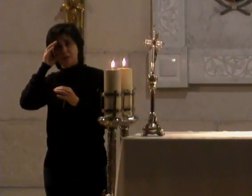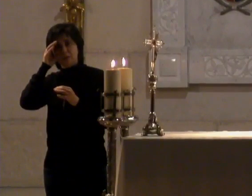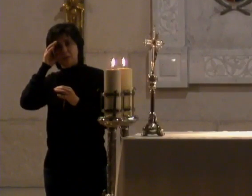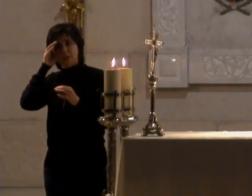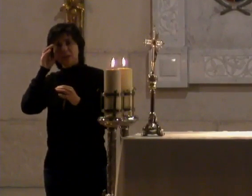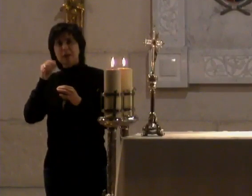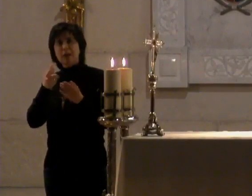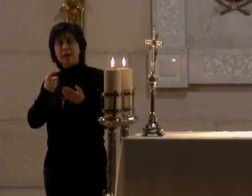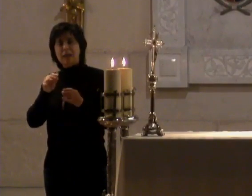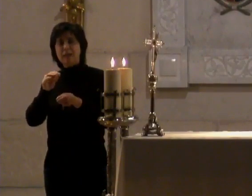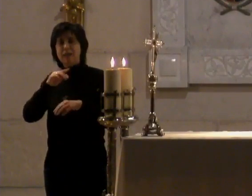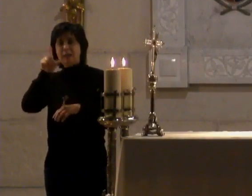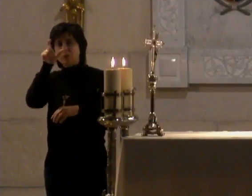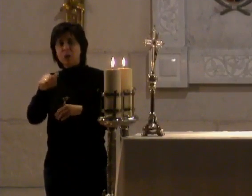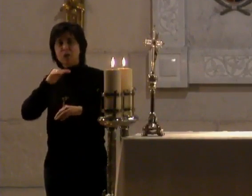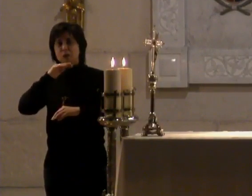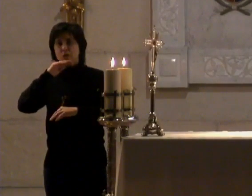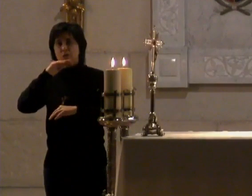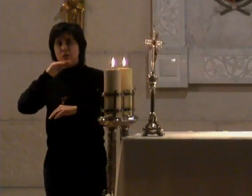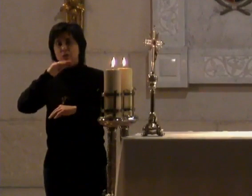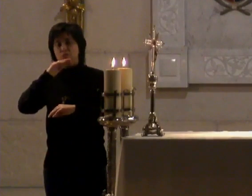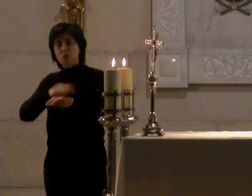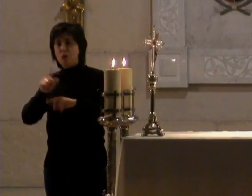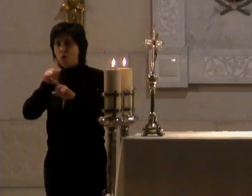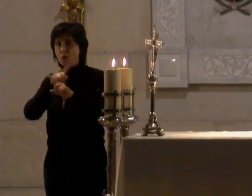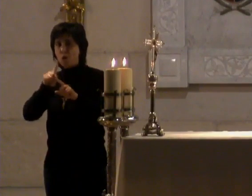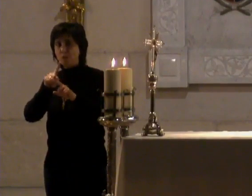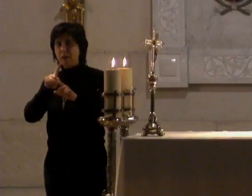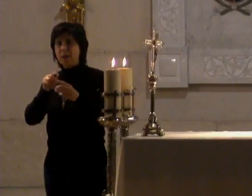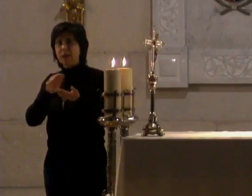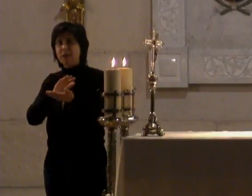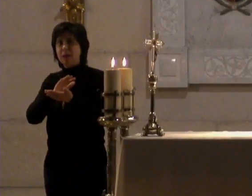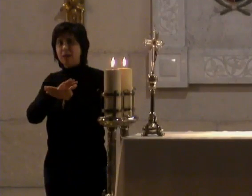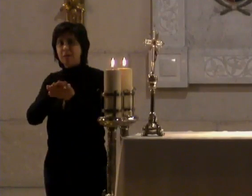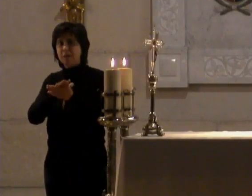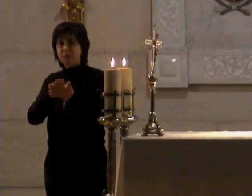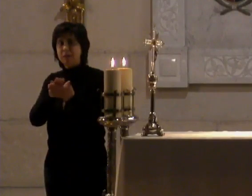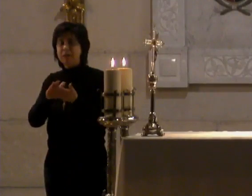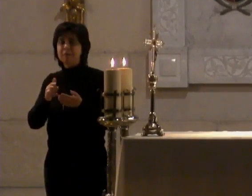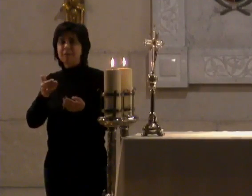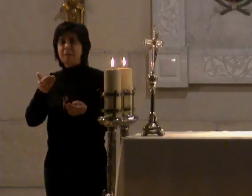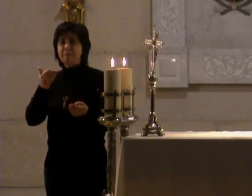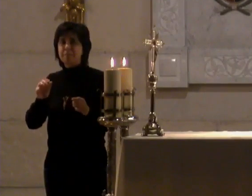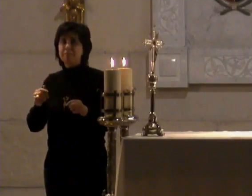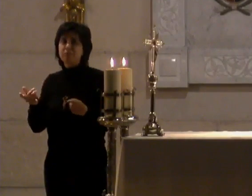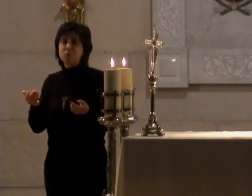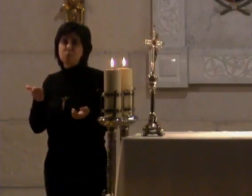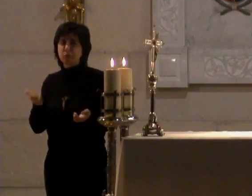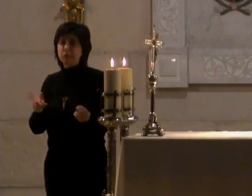los preceptos menos importantes y se lo enseñase a los hombres, será el menos importante en el reino de los